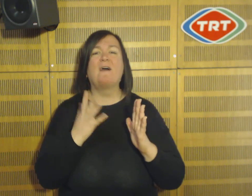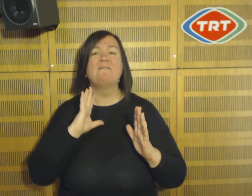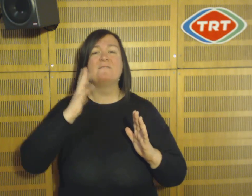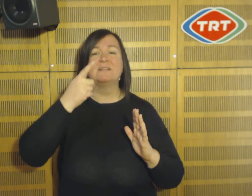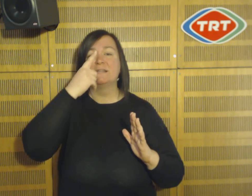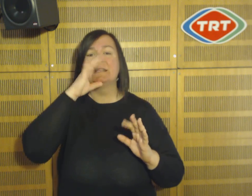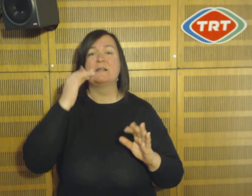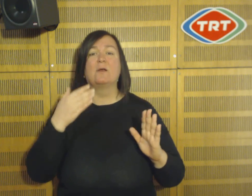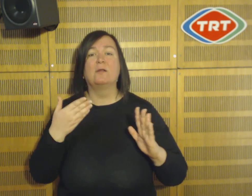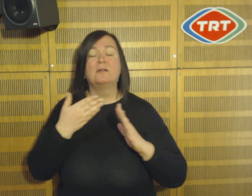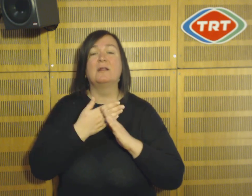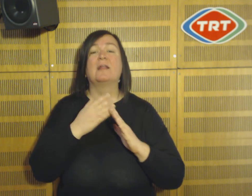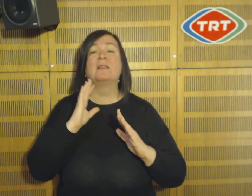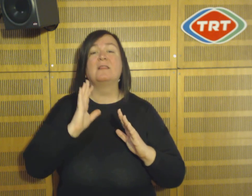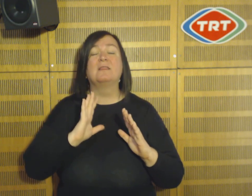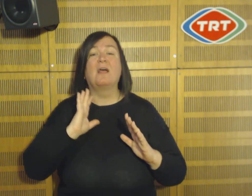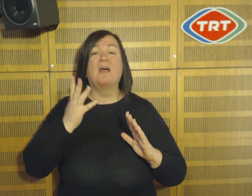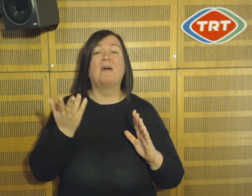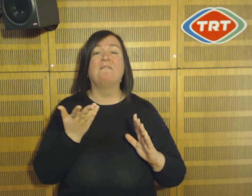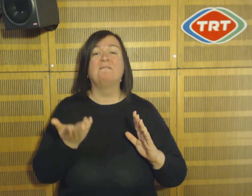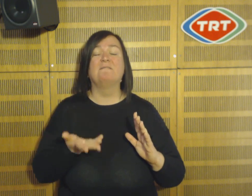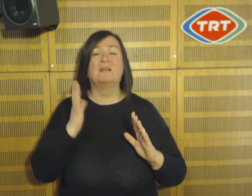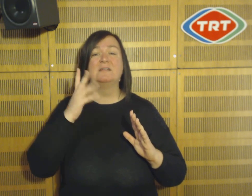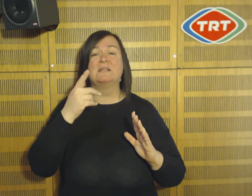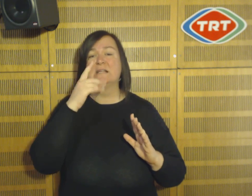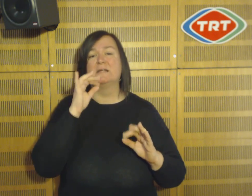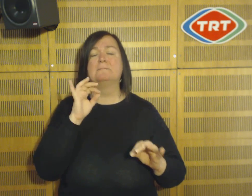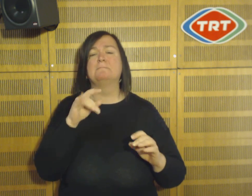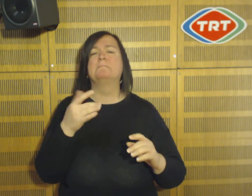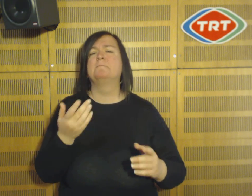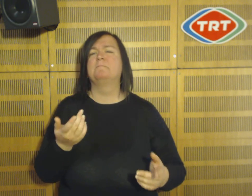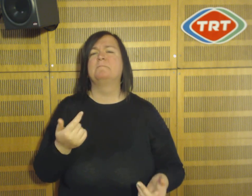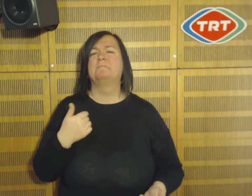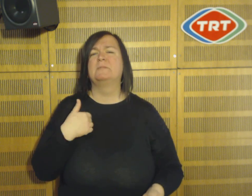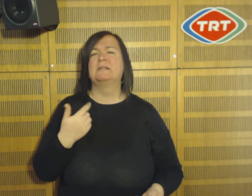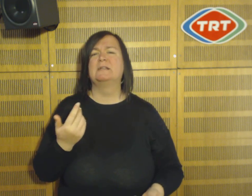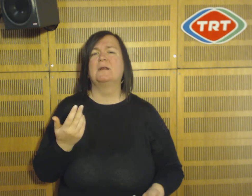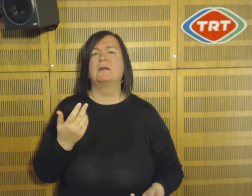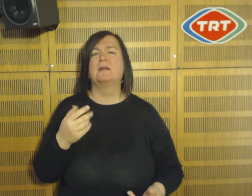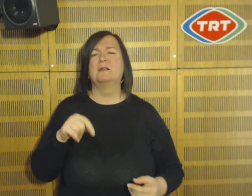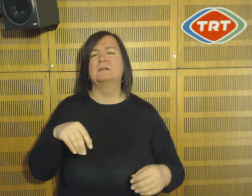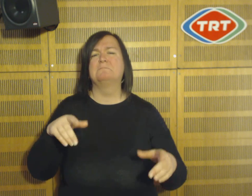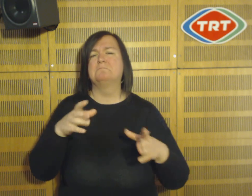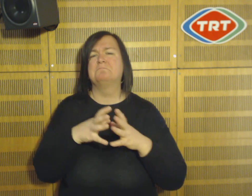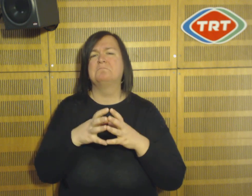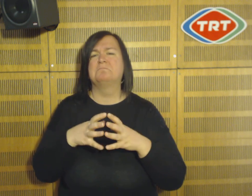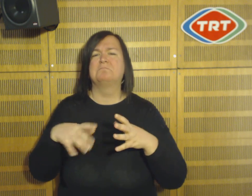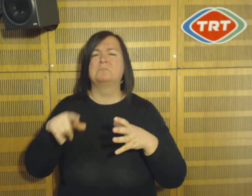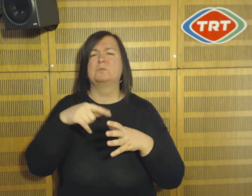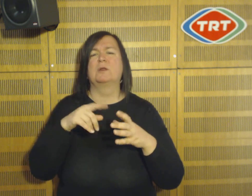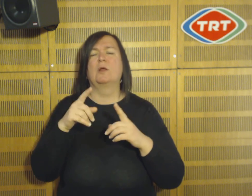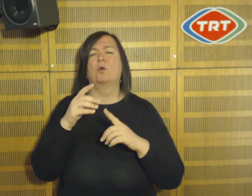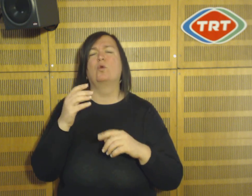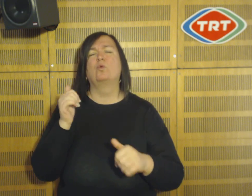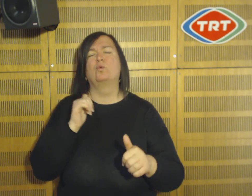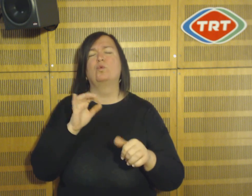ulaşabilmek daha fazla kişiye farkındalık yaratabilmek Eee ama daha çok Eee platform içerisinde ağırlıklı olan Tıp Fakültesi öğrencileri